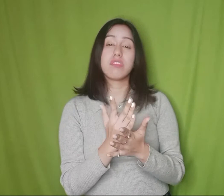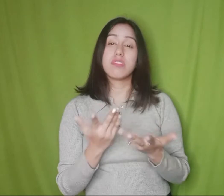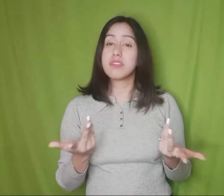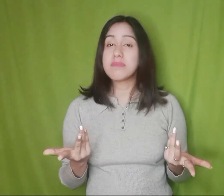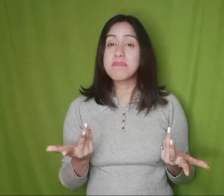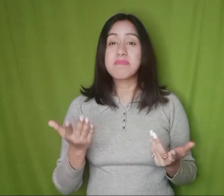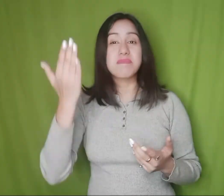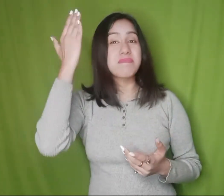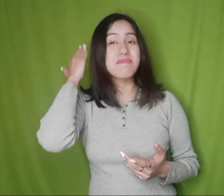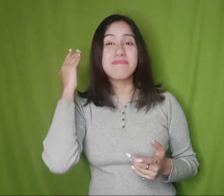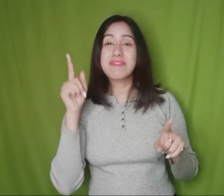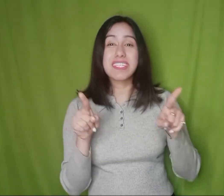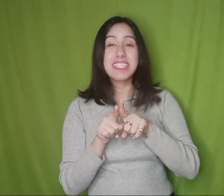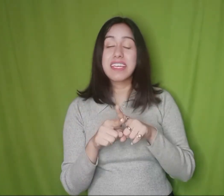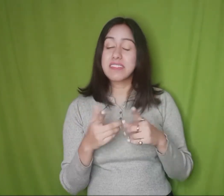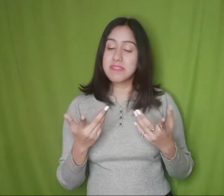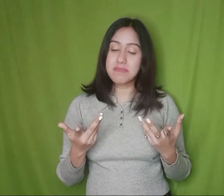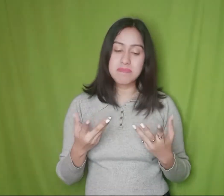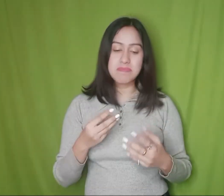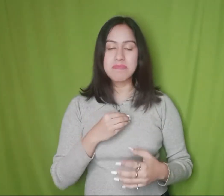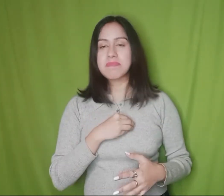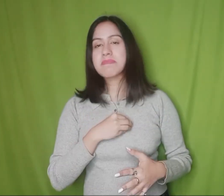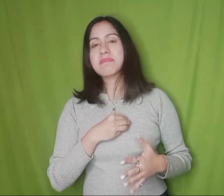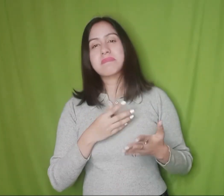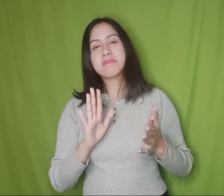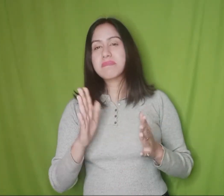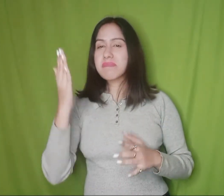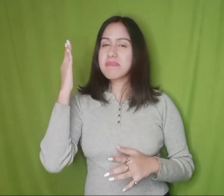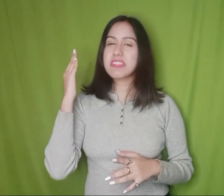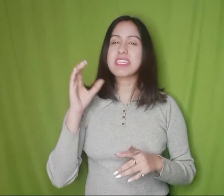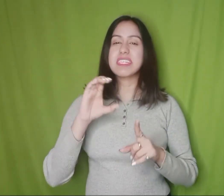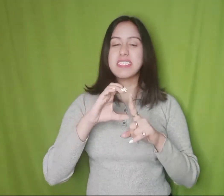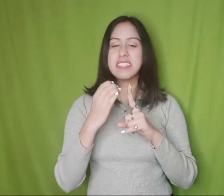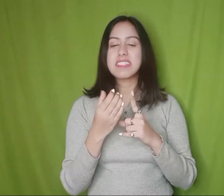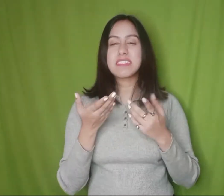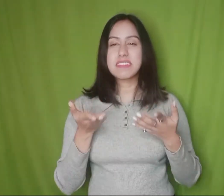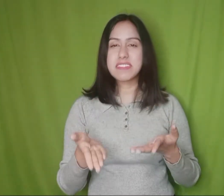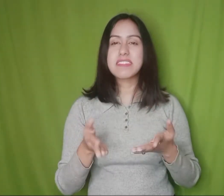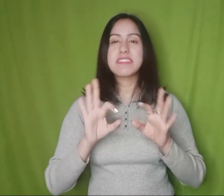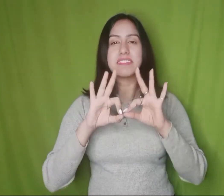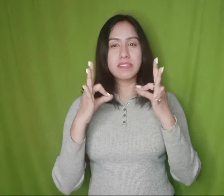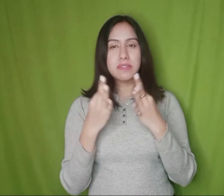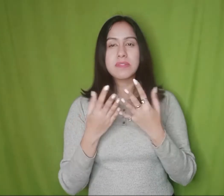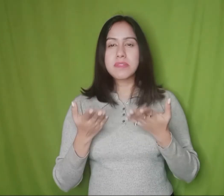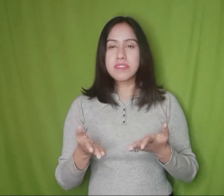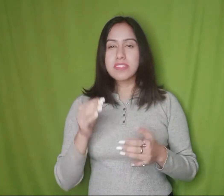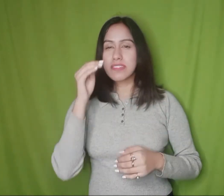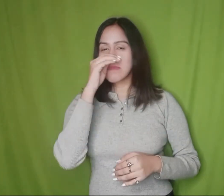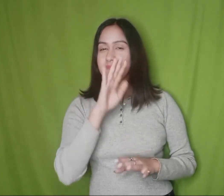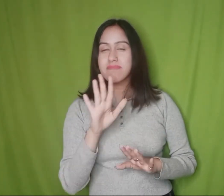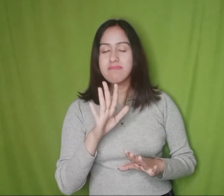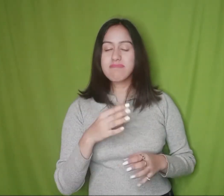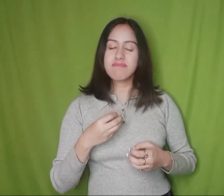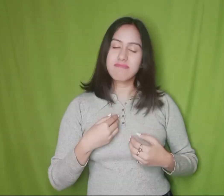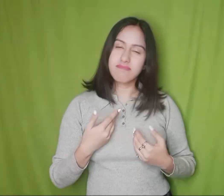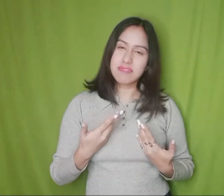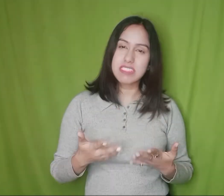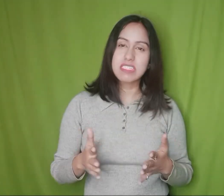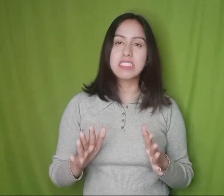आपके हाथ है, जो चाहे सो करिए। बेटियां तब भी इज्जत पर कुर्बानी देती थीं, बेटियां अब भी इज्जत